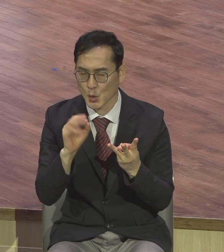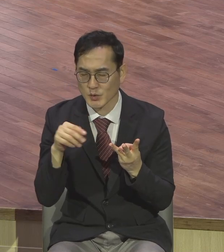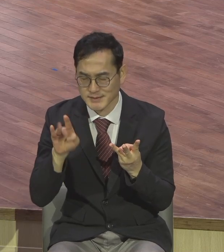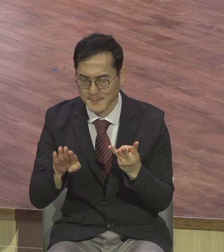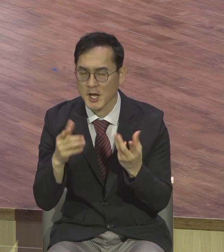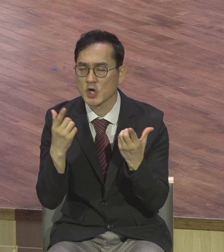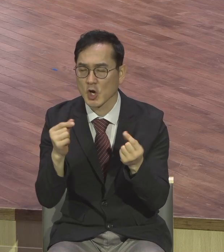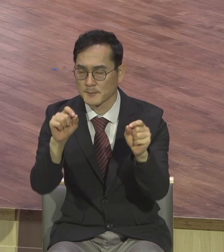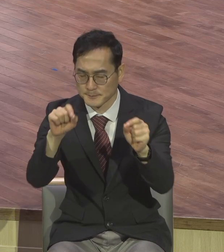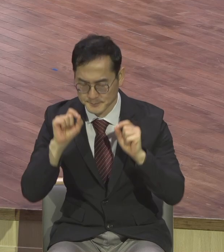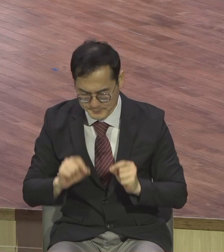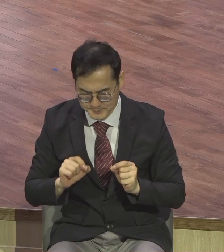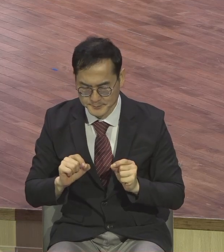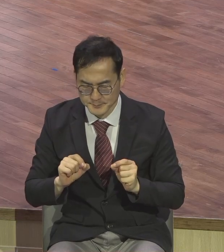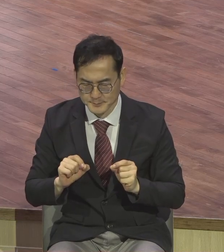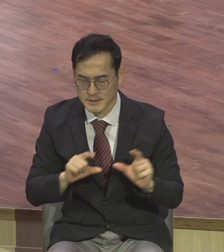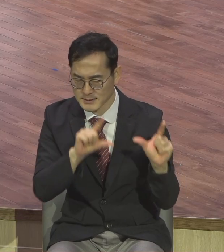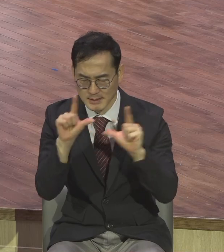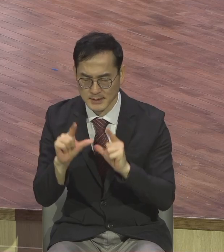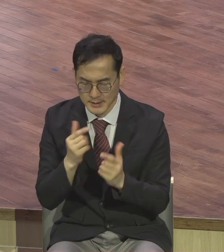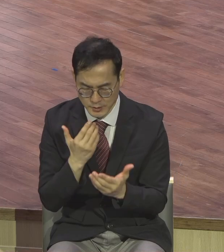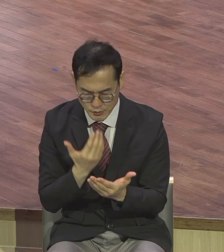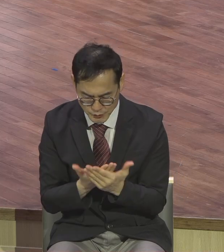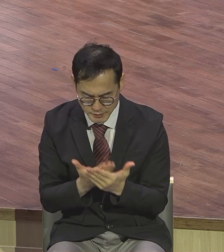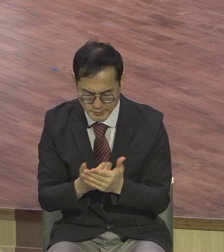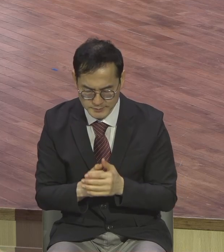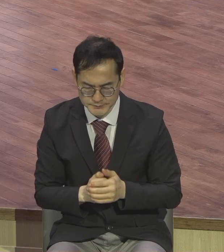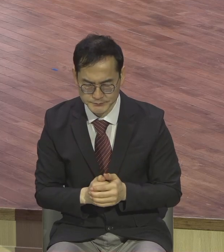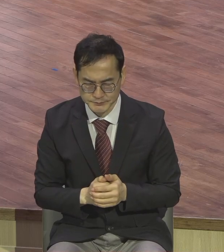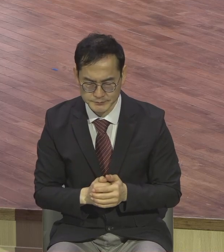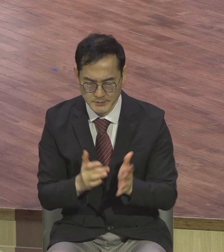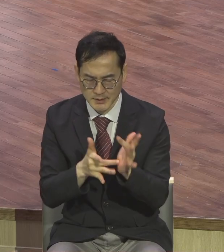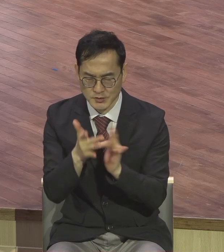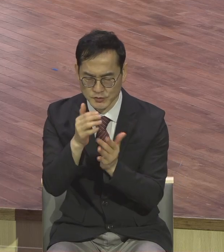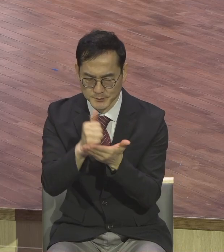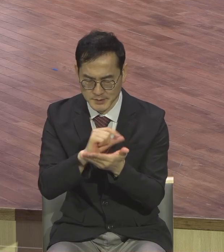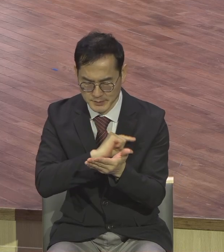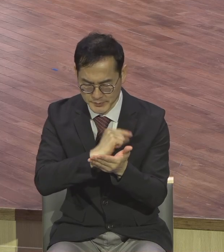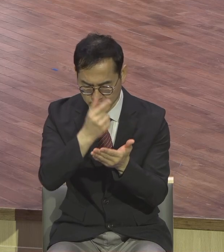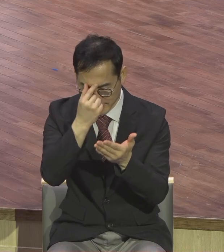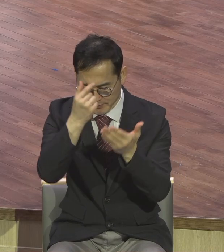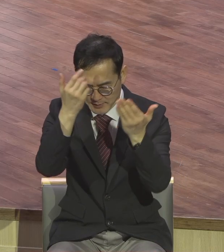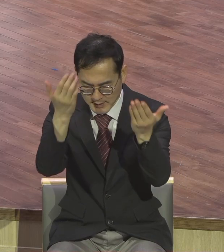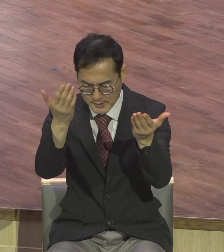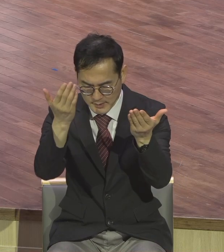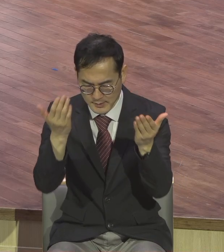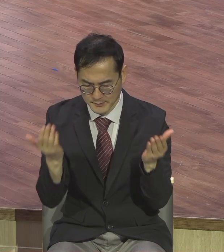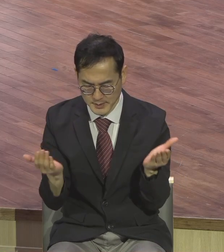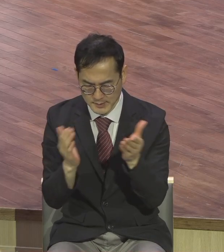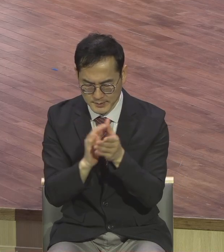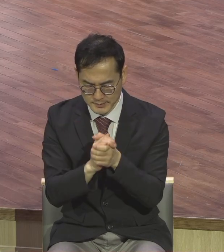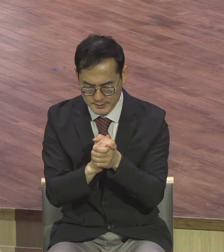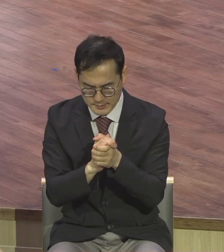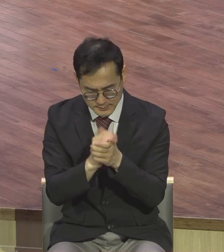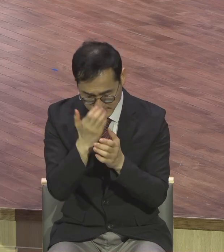영계 성도들 매일매일 이서 응답받게 하여 주옵소서. 예수 이름 받들어 기도합니다. 아멘.